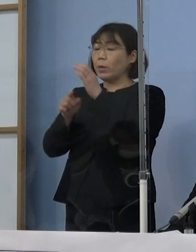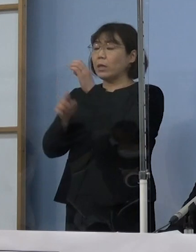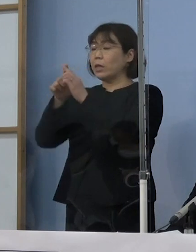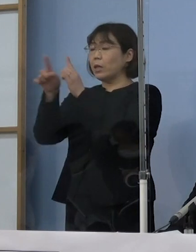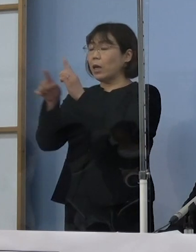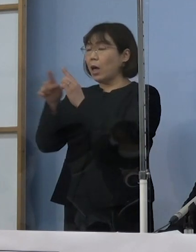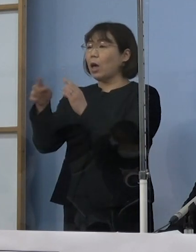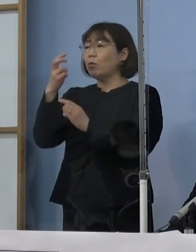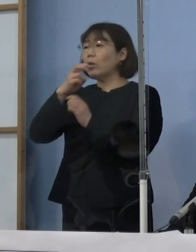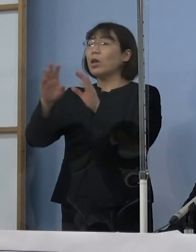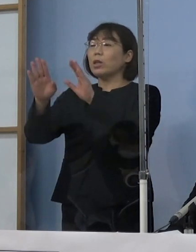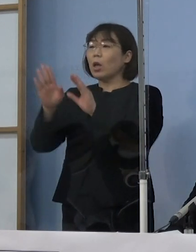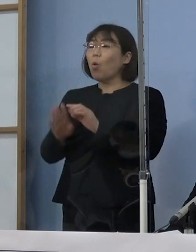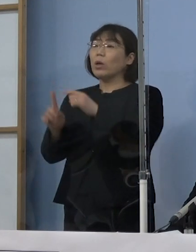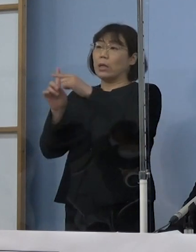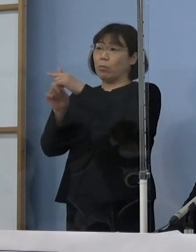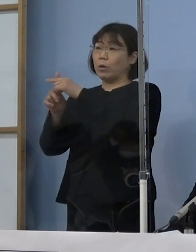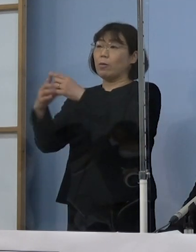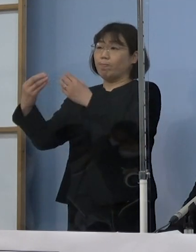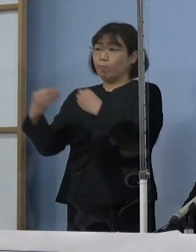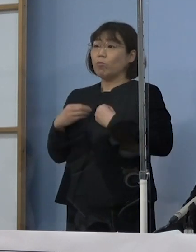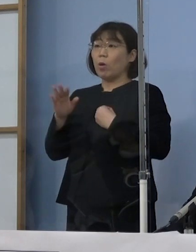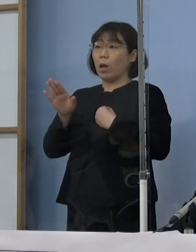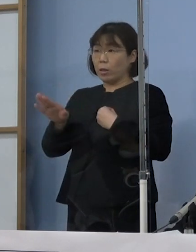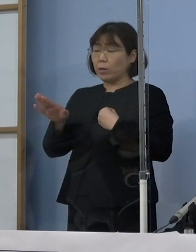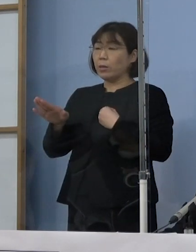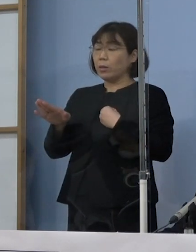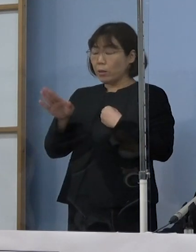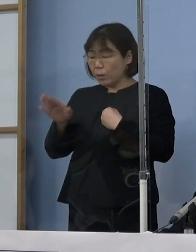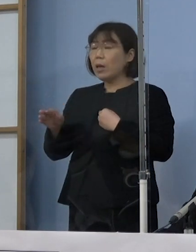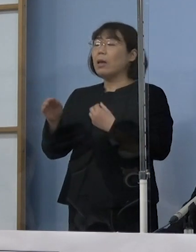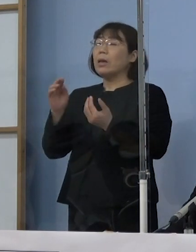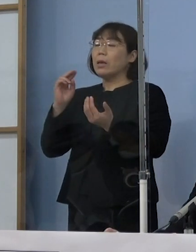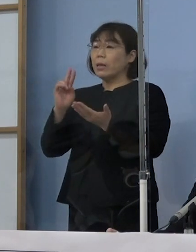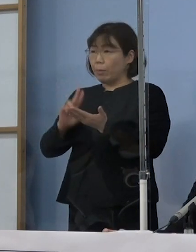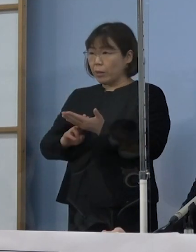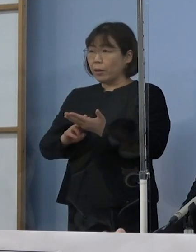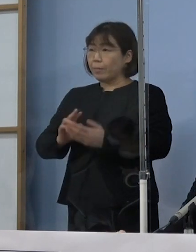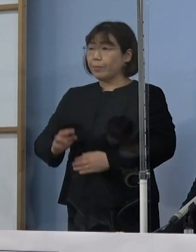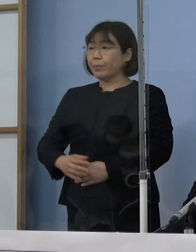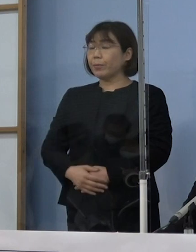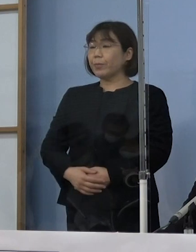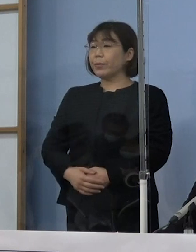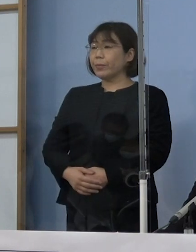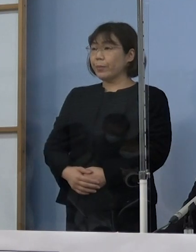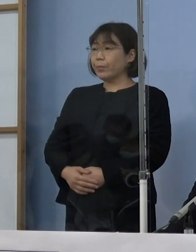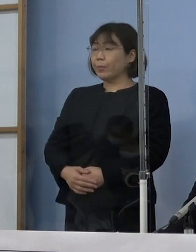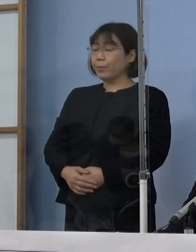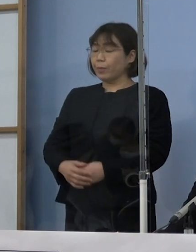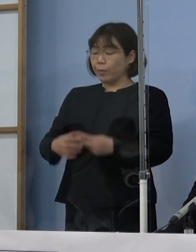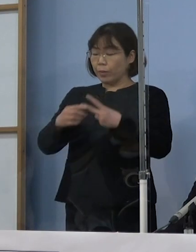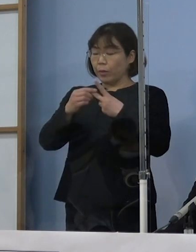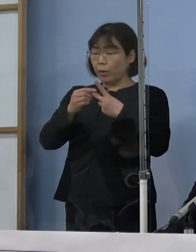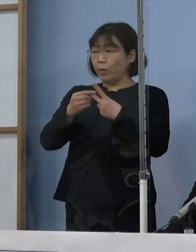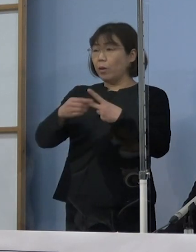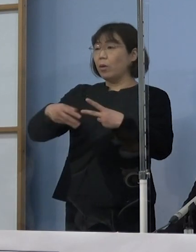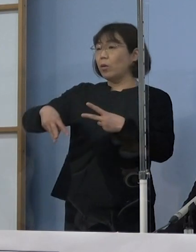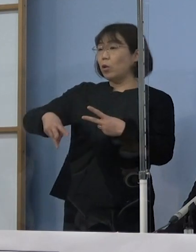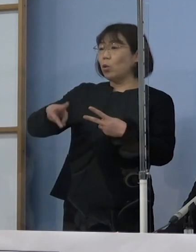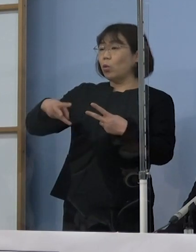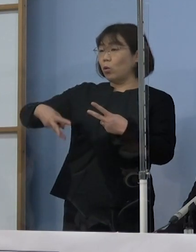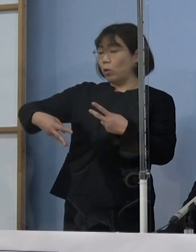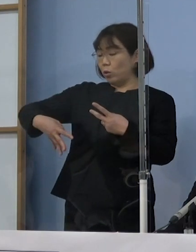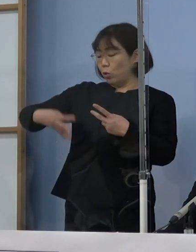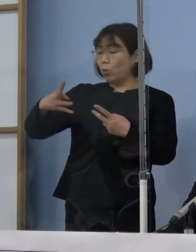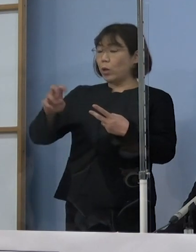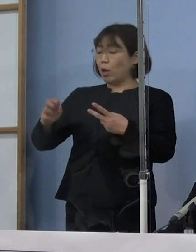けられて、そちらでも陽性ということで、ここで確定としております。で、426例目の方